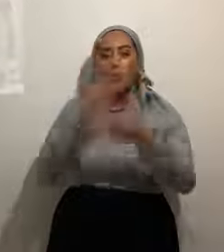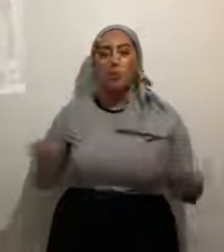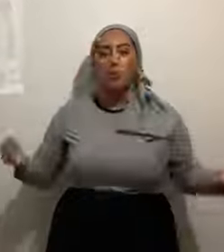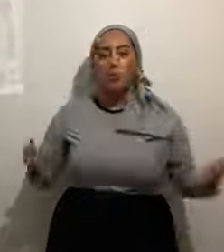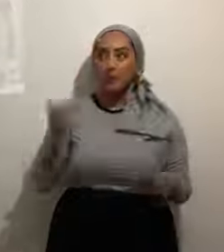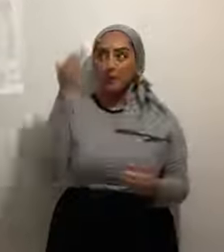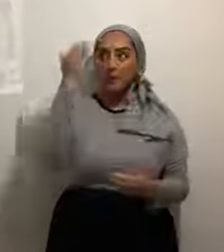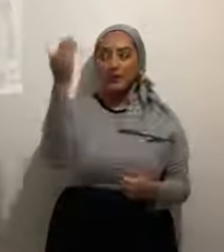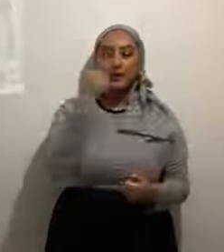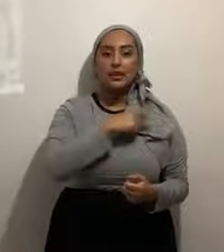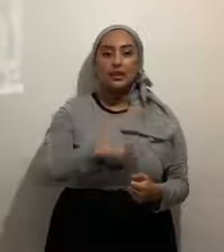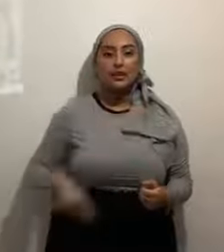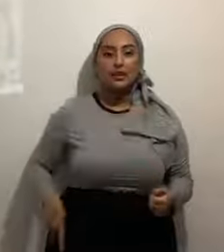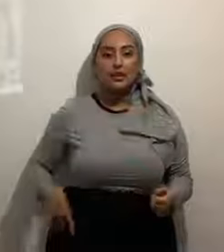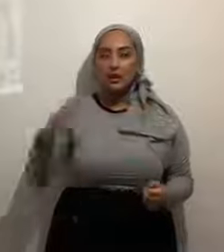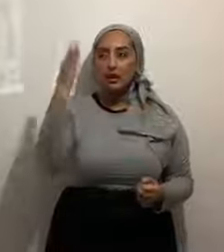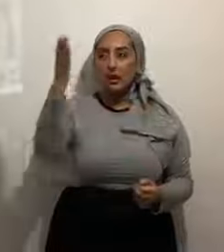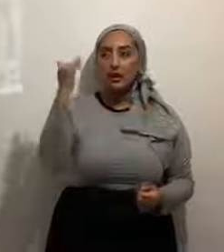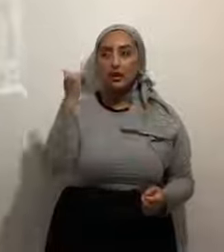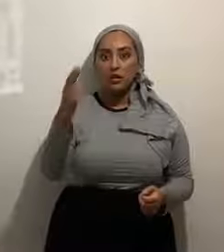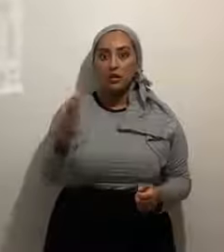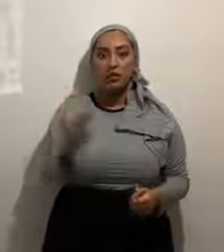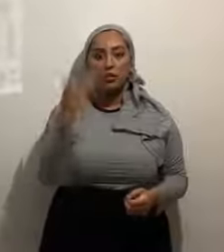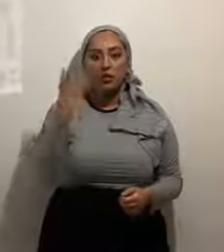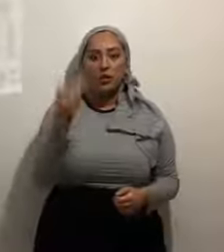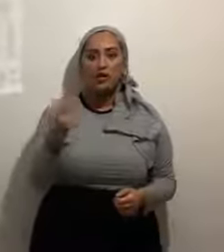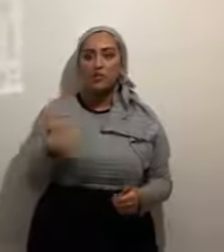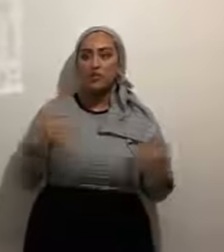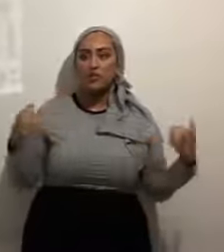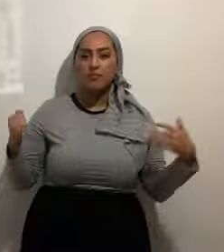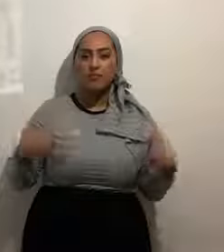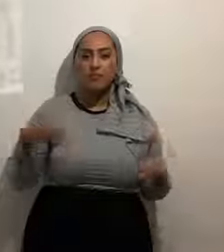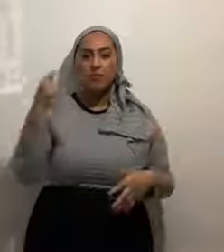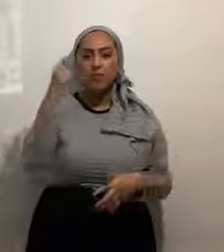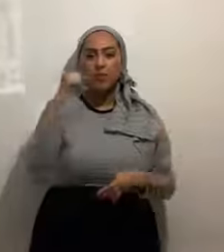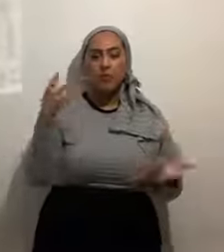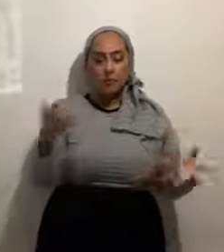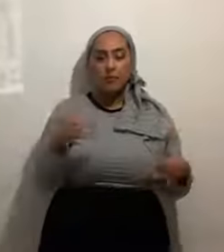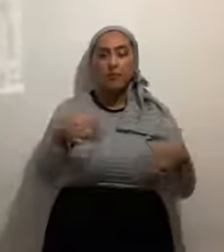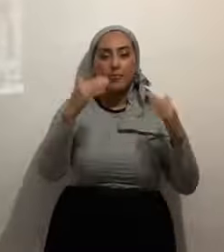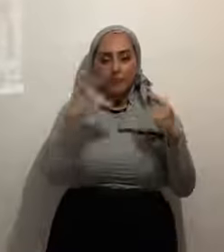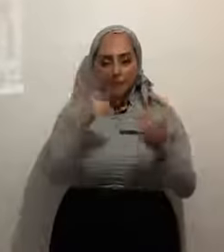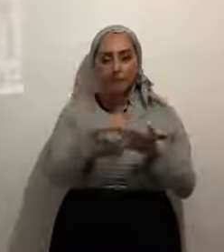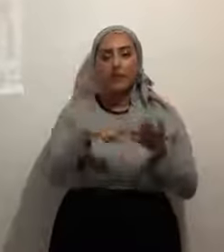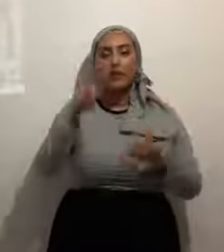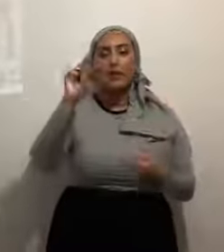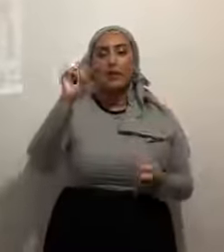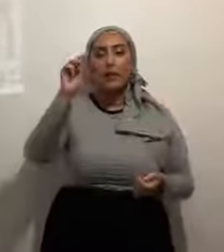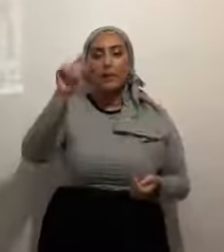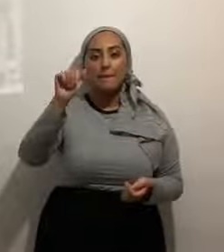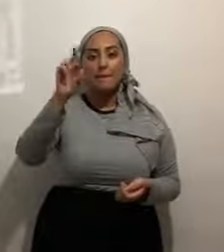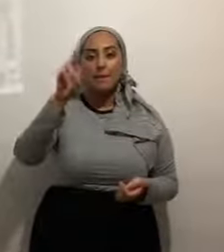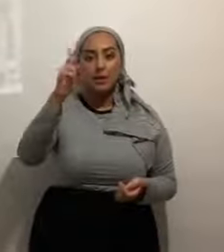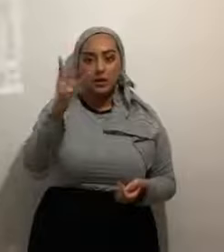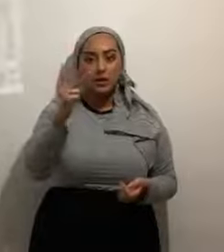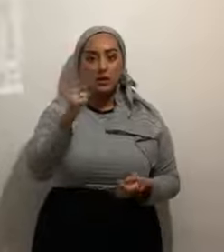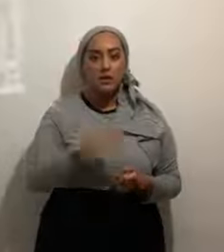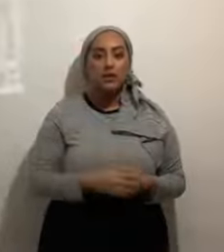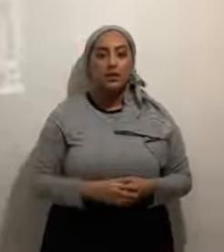rey, él es Yahweh. Entonces, ¿por qué temer? Ahora, vamos a Marcos, preciosos hermanos. Preciosas hermanas, vamos a Marcos